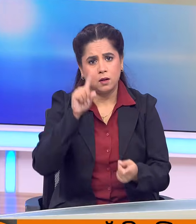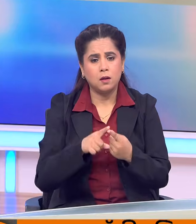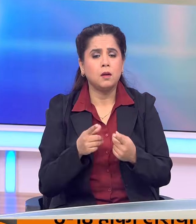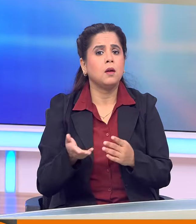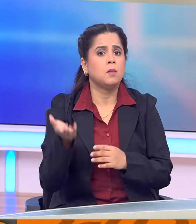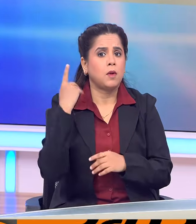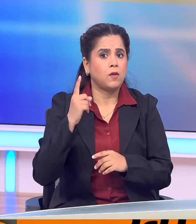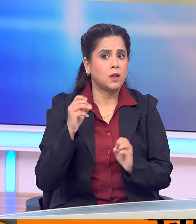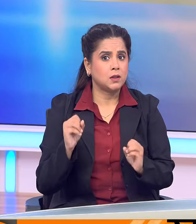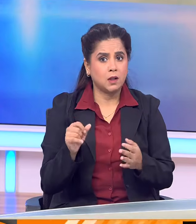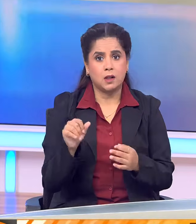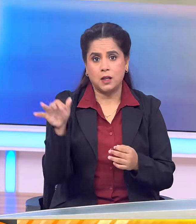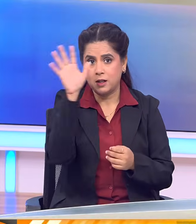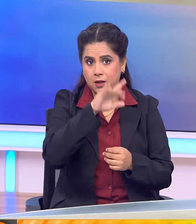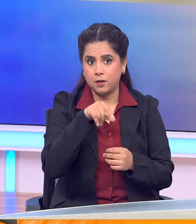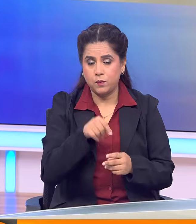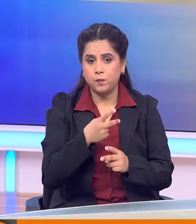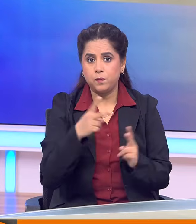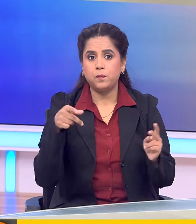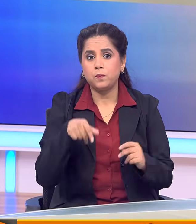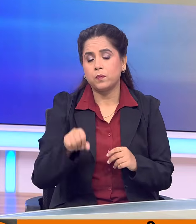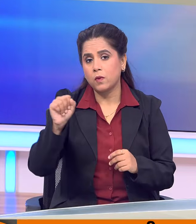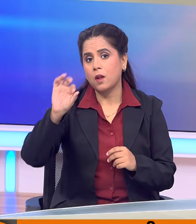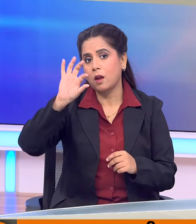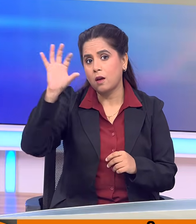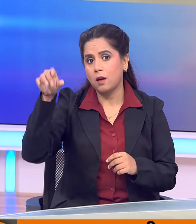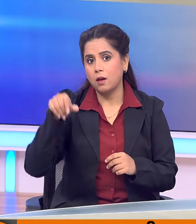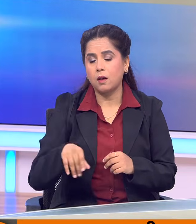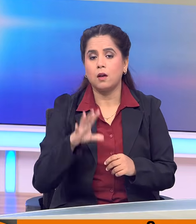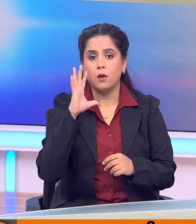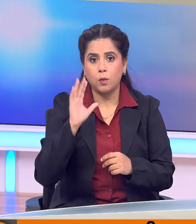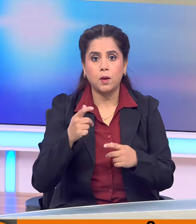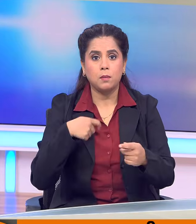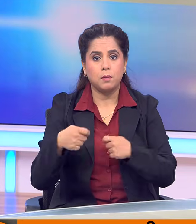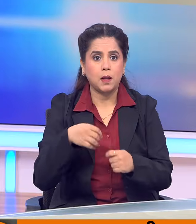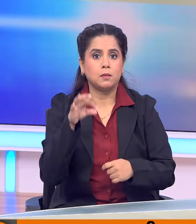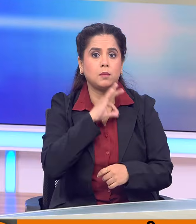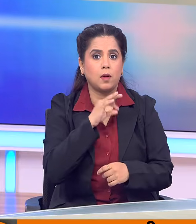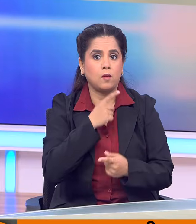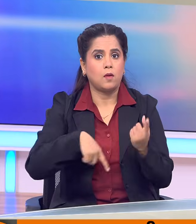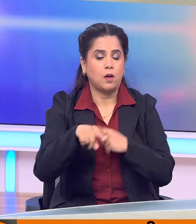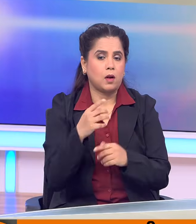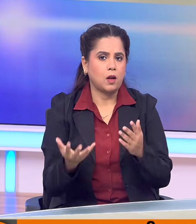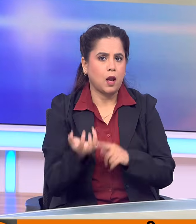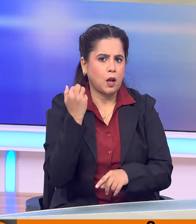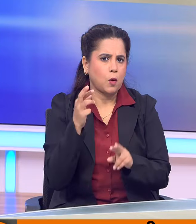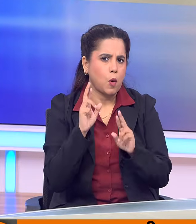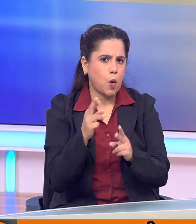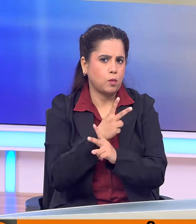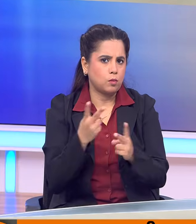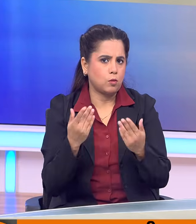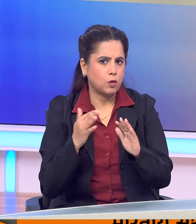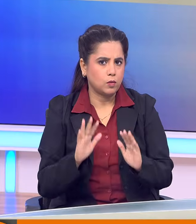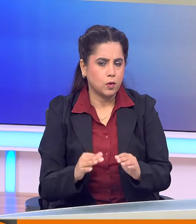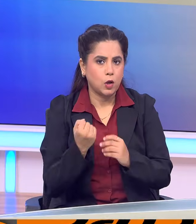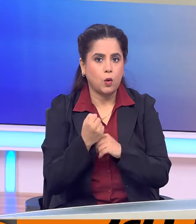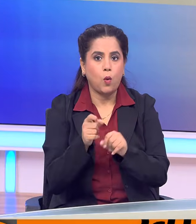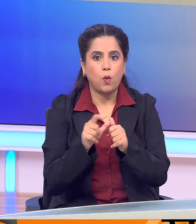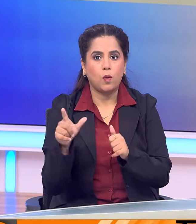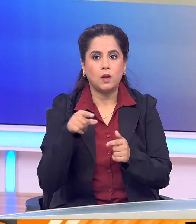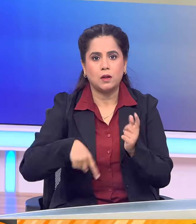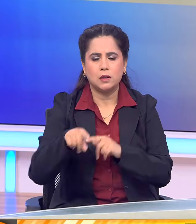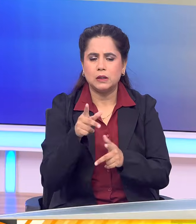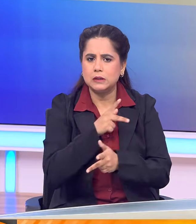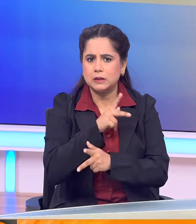में भारत को अन्य देशों के मुकाबले विशेष व्यापारिक लाभ मिलने की संभावना है। गोयल ने